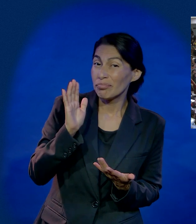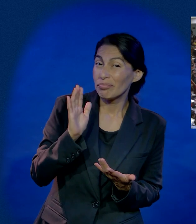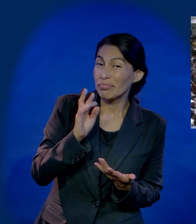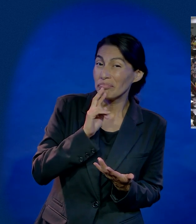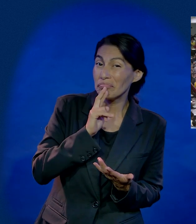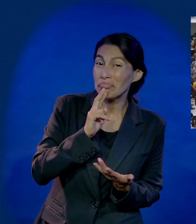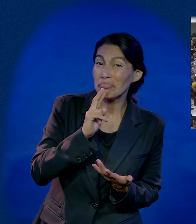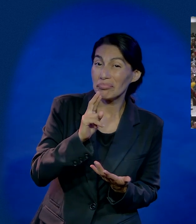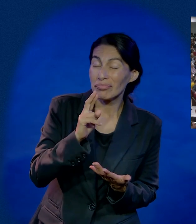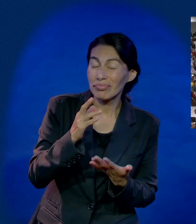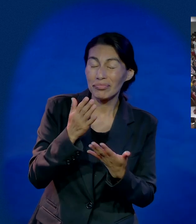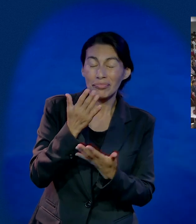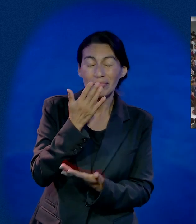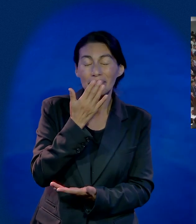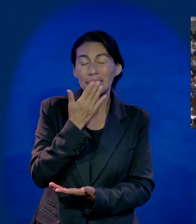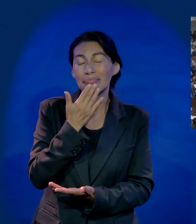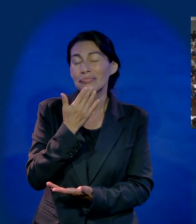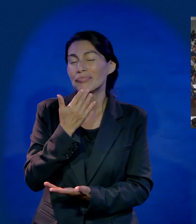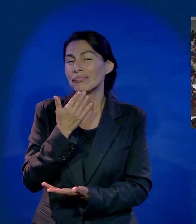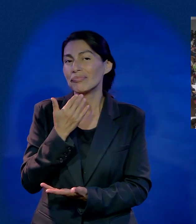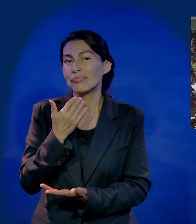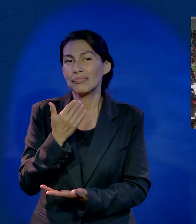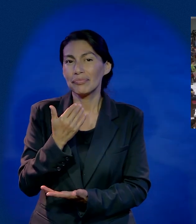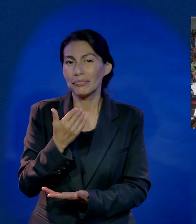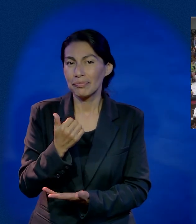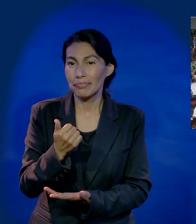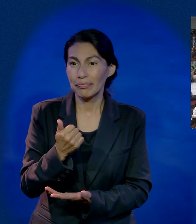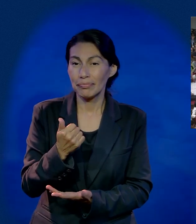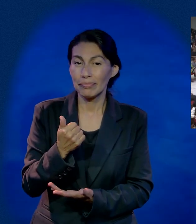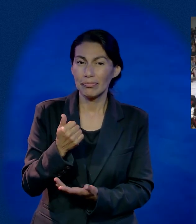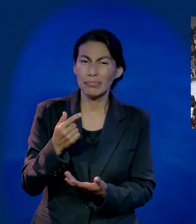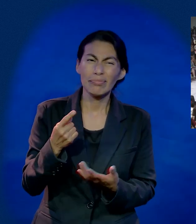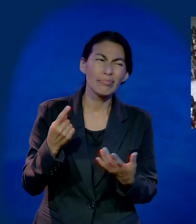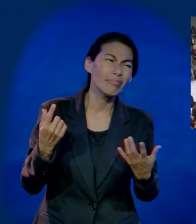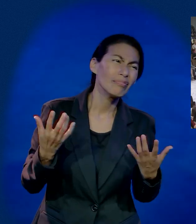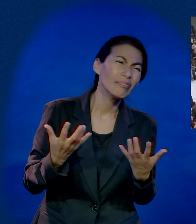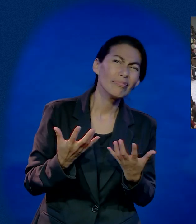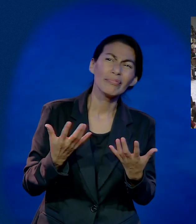que al parecer no tiene solución.